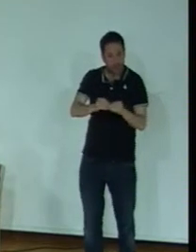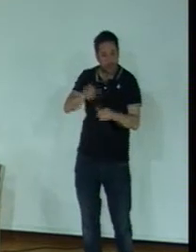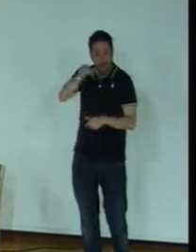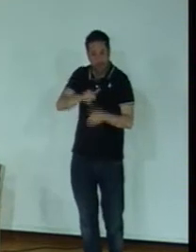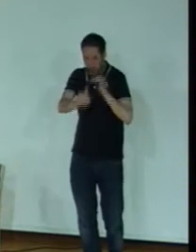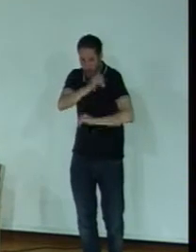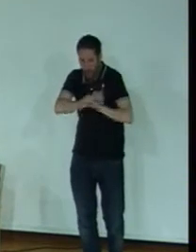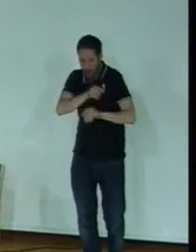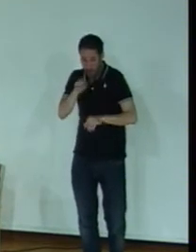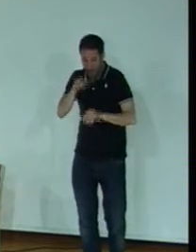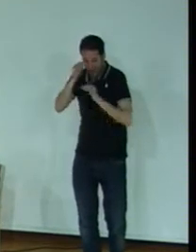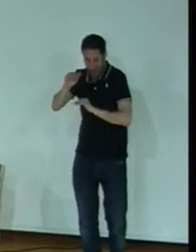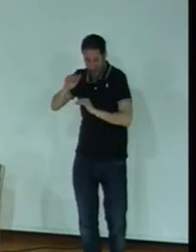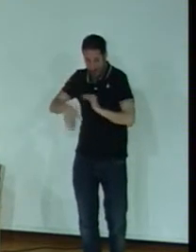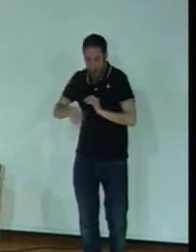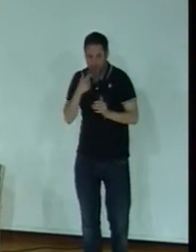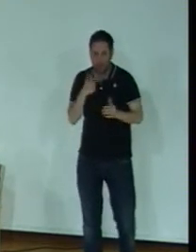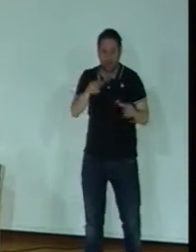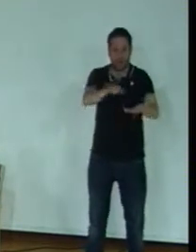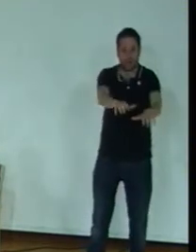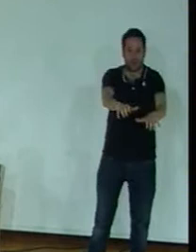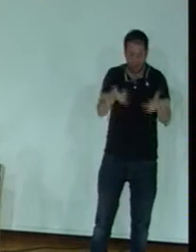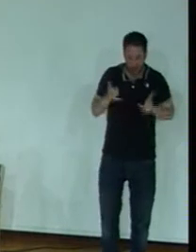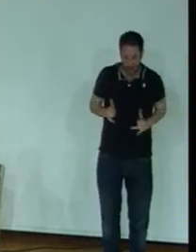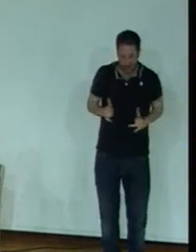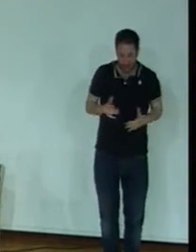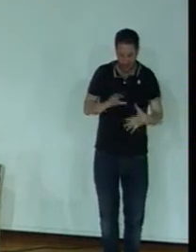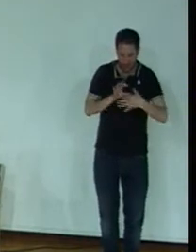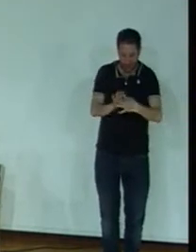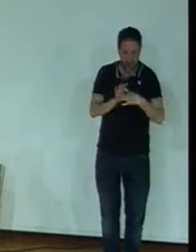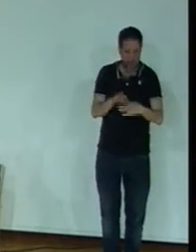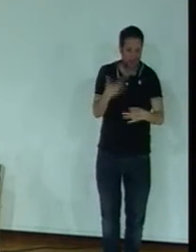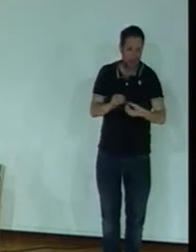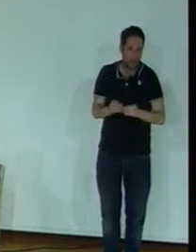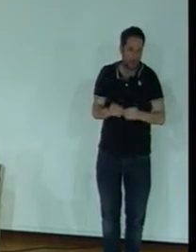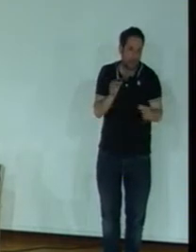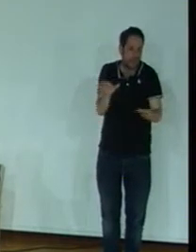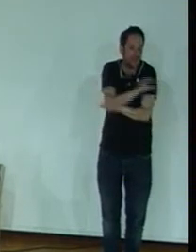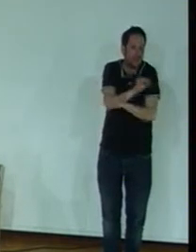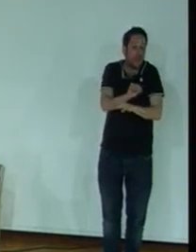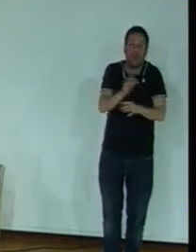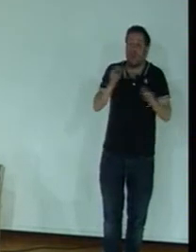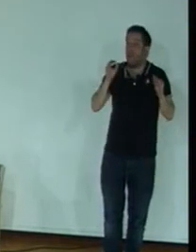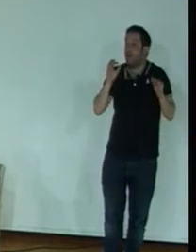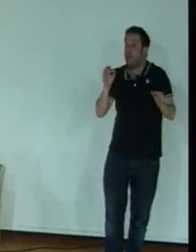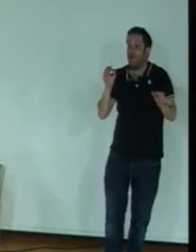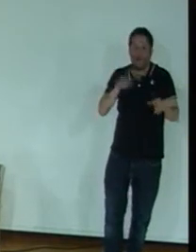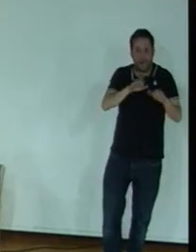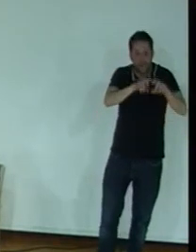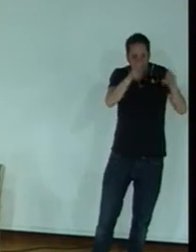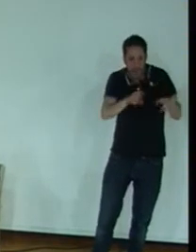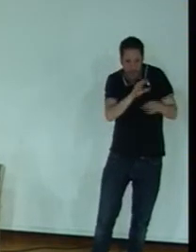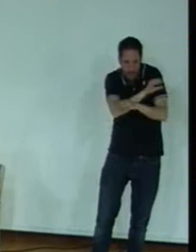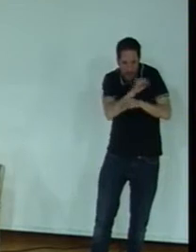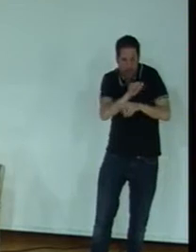qui est humain. Tu veux dire que le problème est entre la chaise et le clavier ? C'est à peu près ça, oui. C'est souvent ça. C'est en matière de sécurité, en matière de sécurité des fichiers, c'est ça.